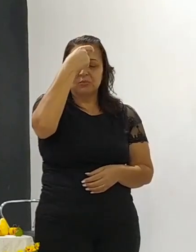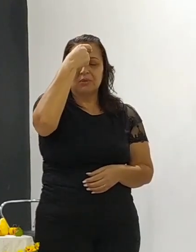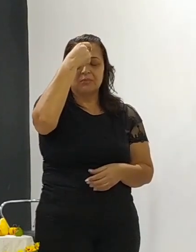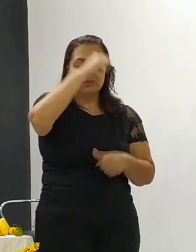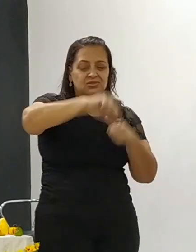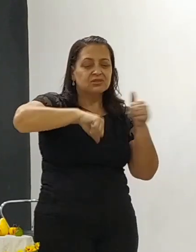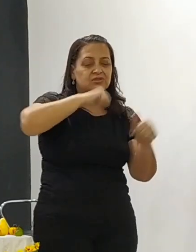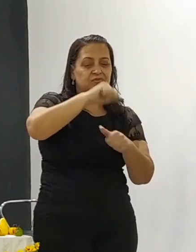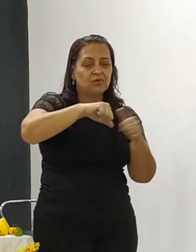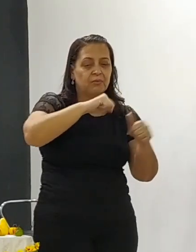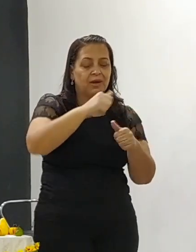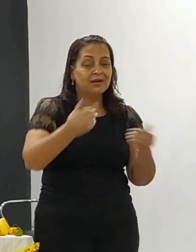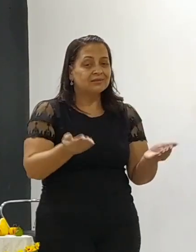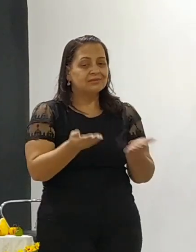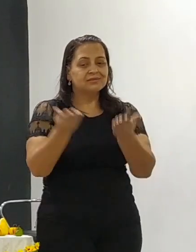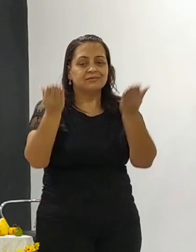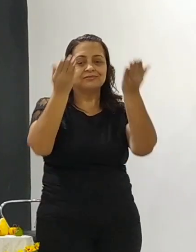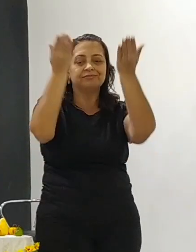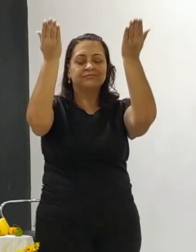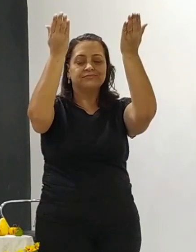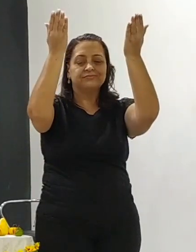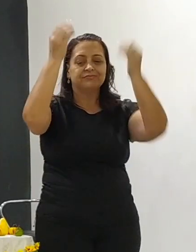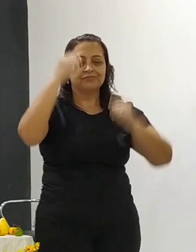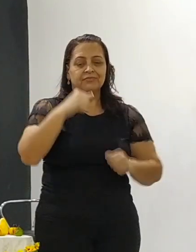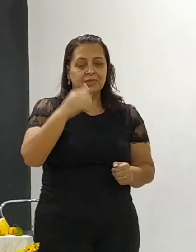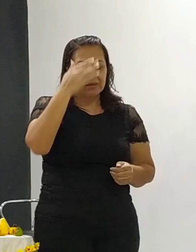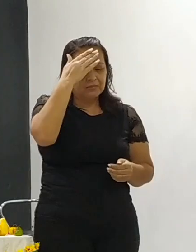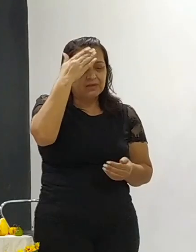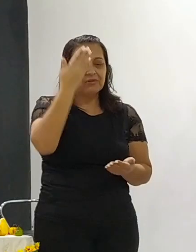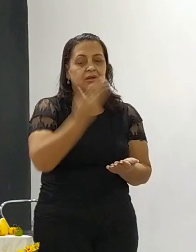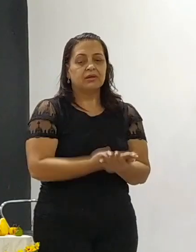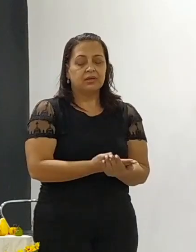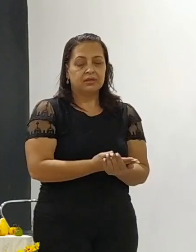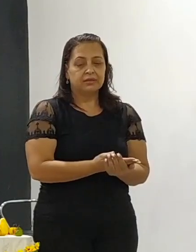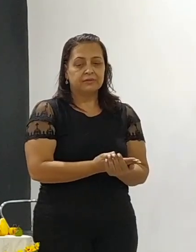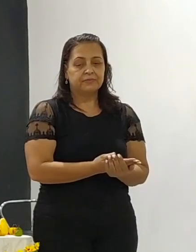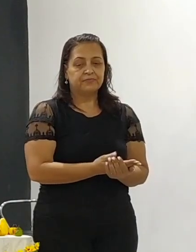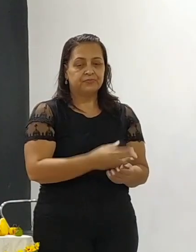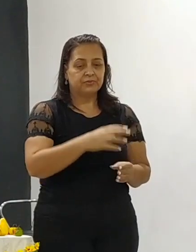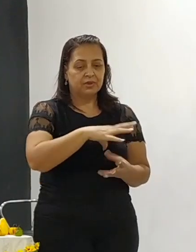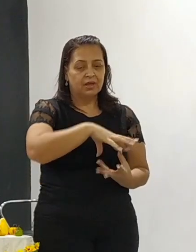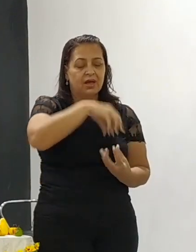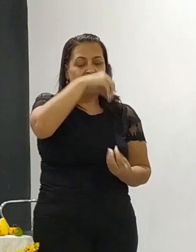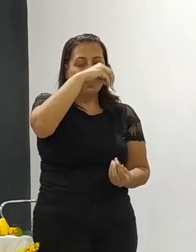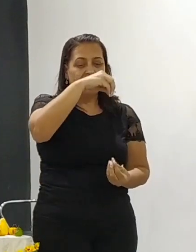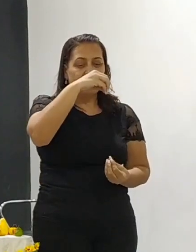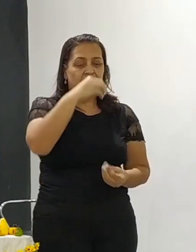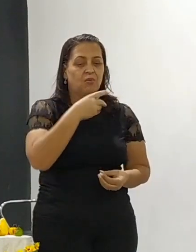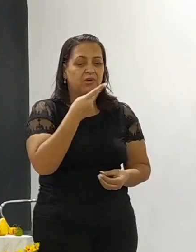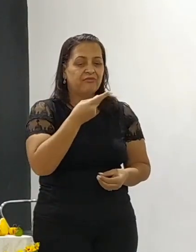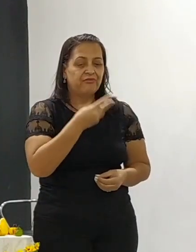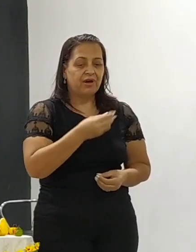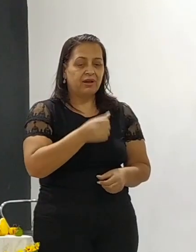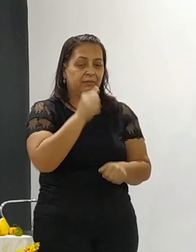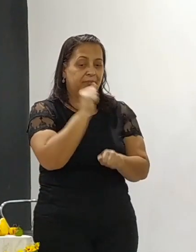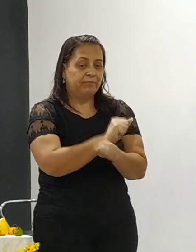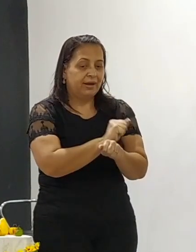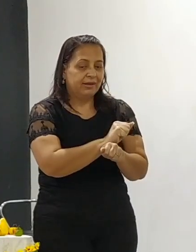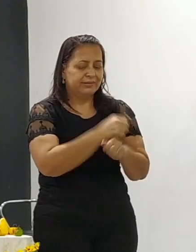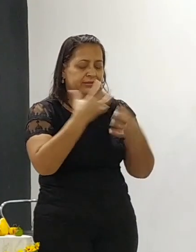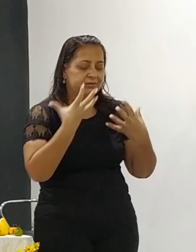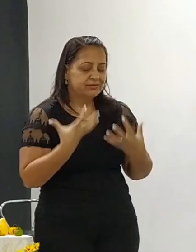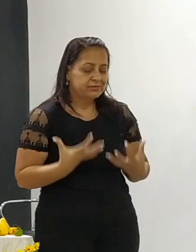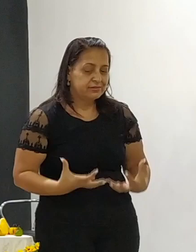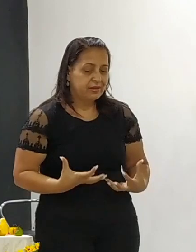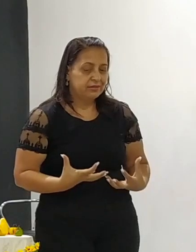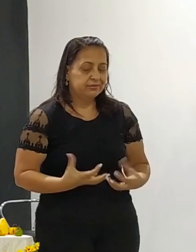para cima, me leva a crer. A alma fala, para porque você está cansado. Uma mente renovada em Deus